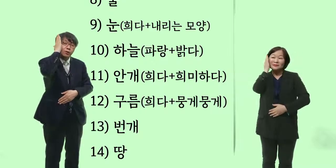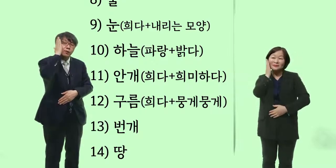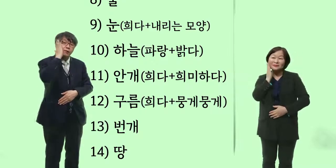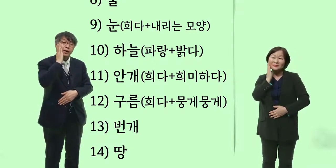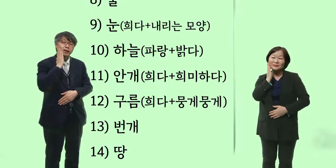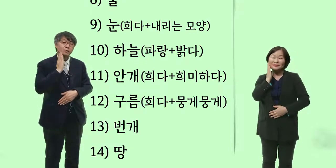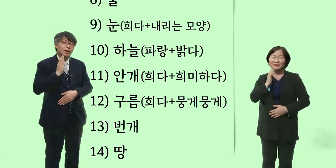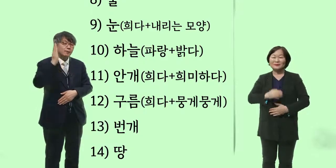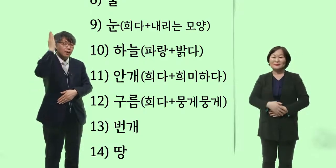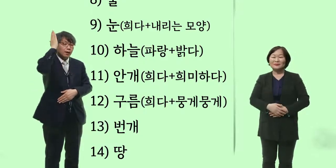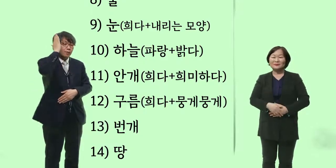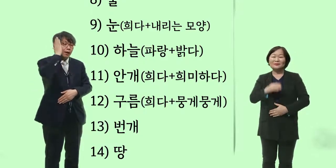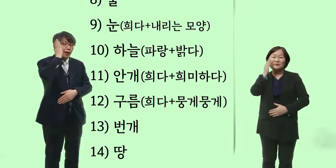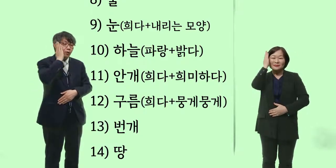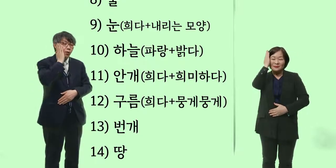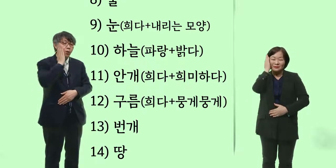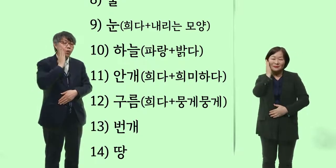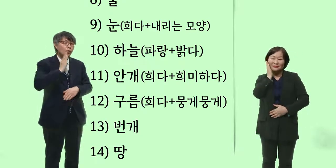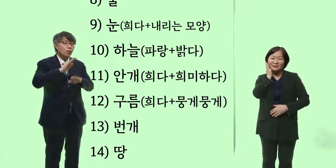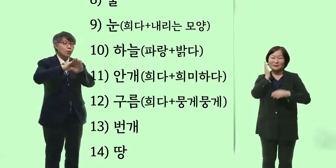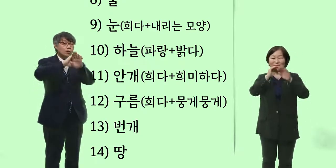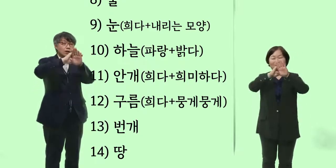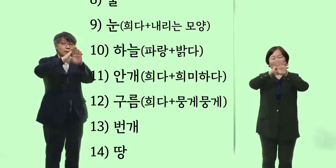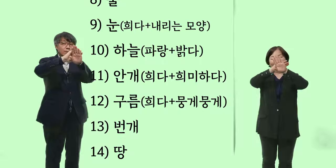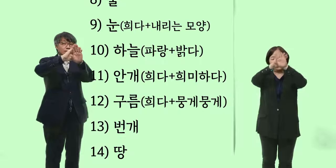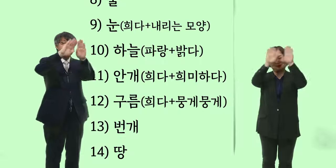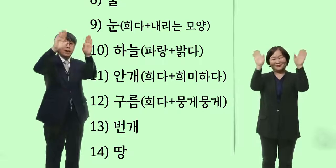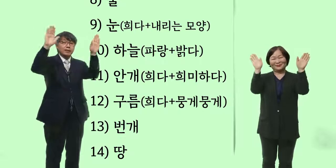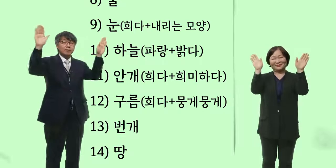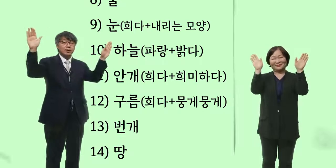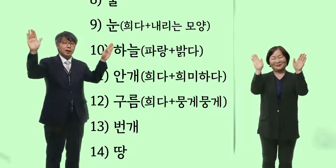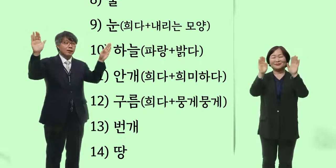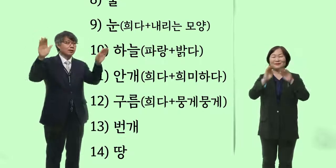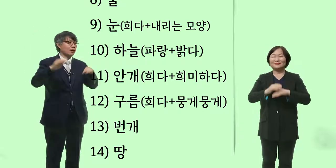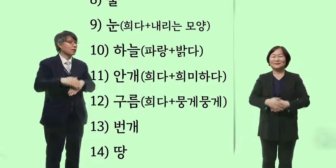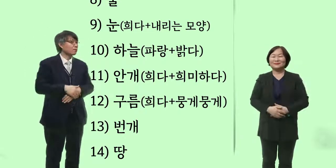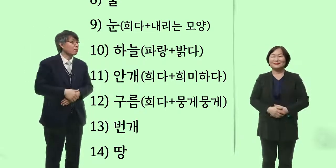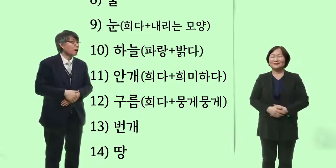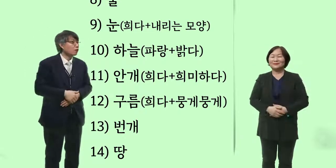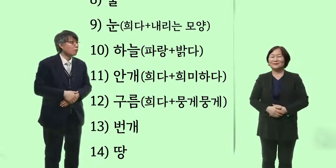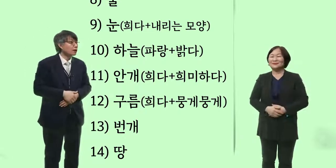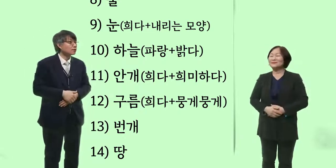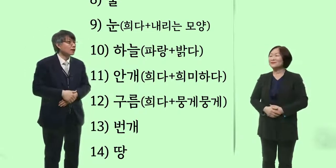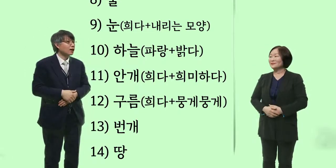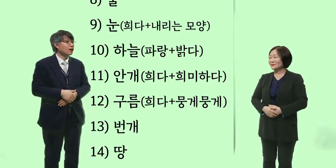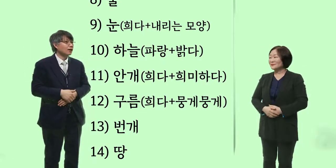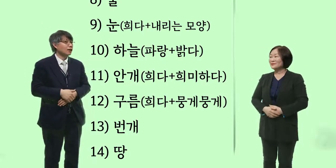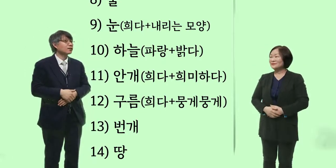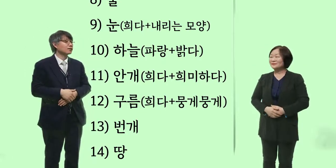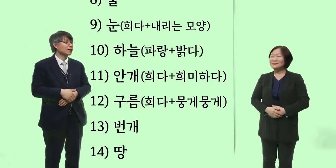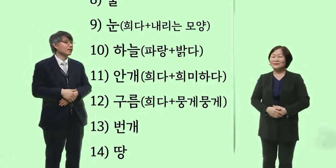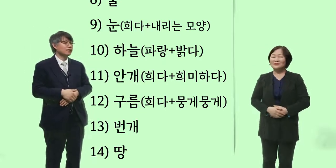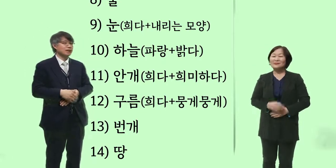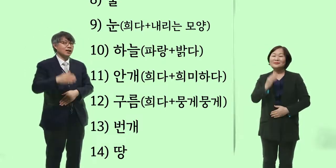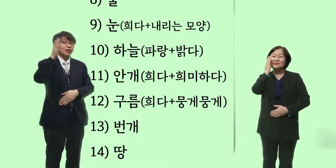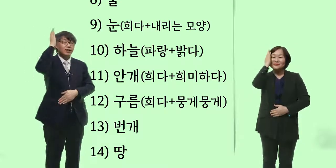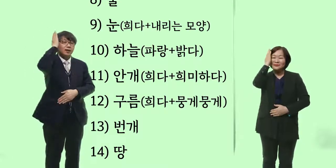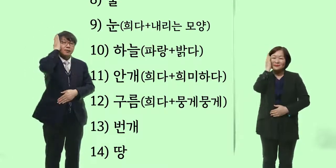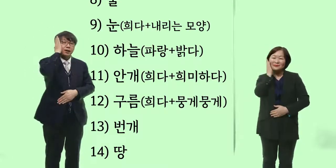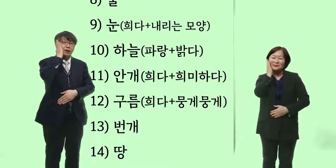하면 파랗답니다. 파랗고 이렇게 하면 밝답니다. 자, 이 파랗고 밝은 데가 하늘이에요. 자,